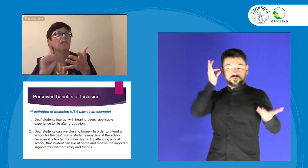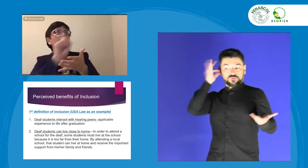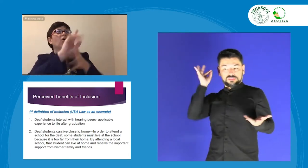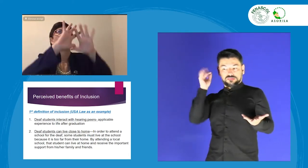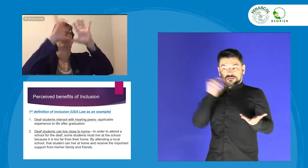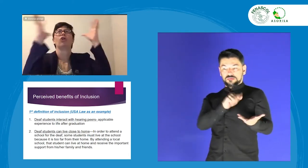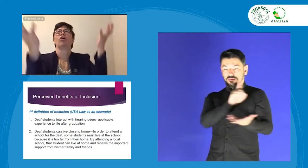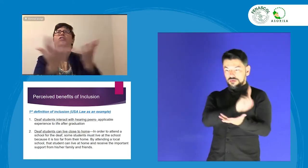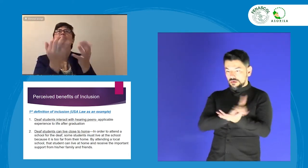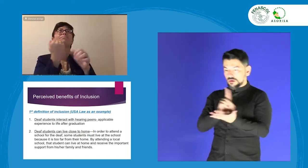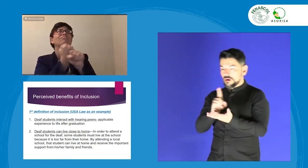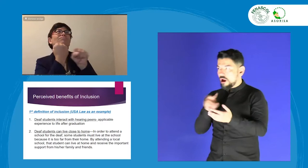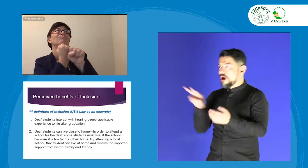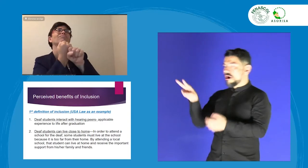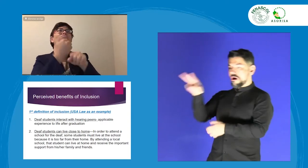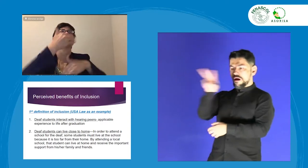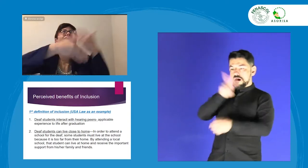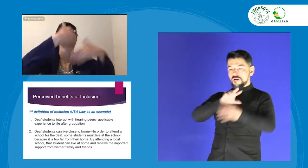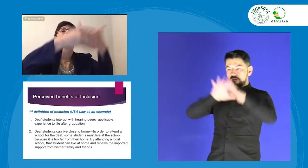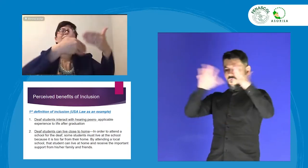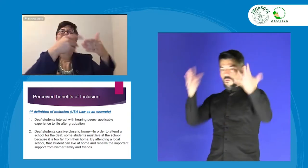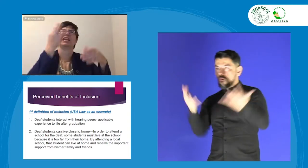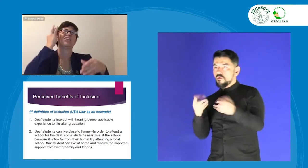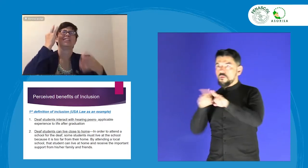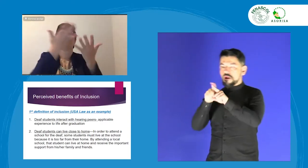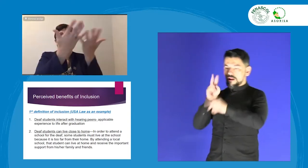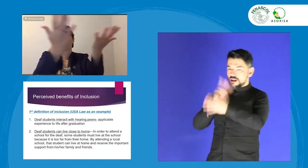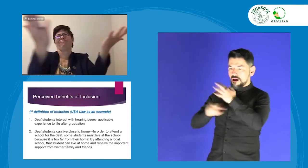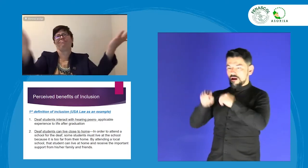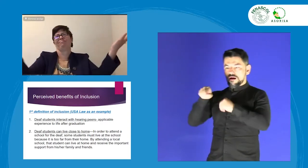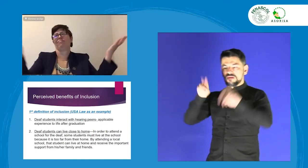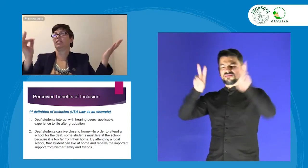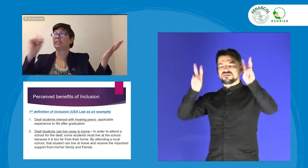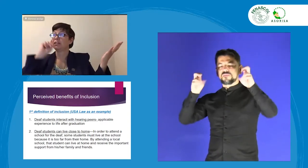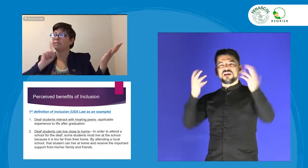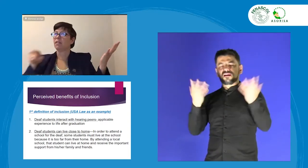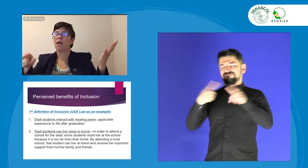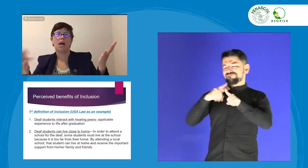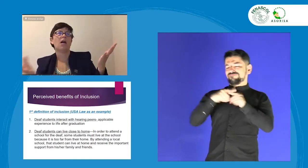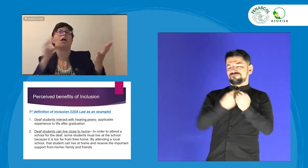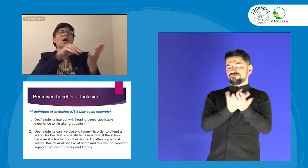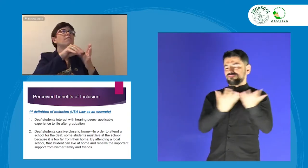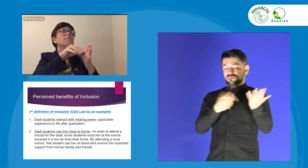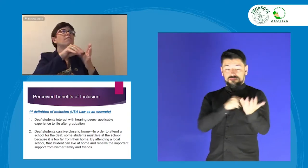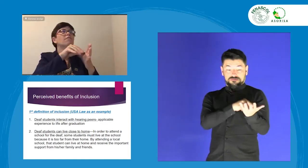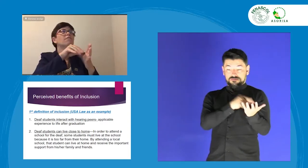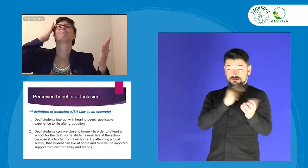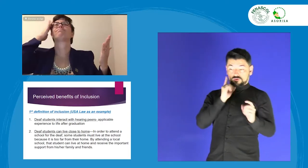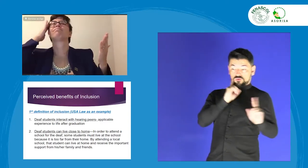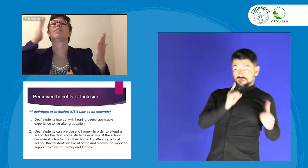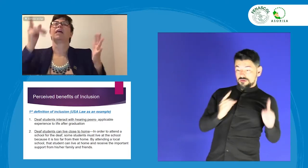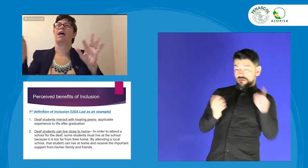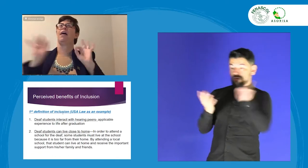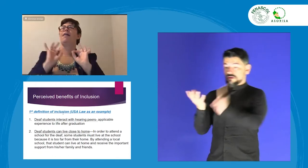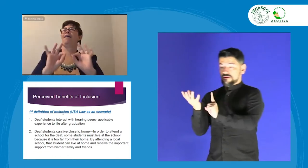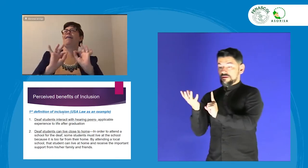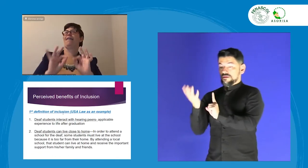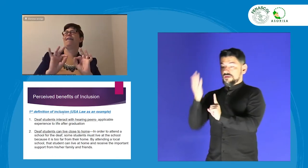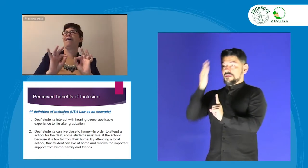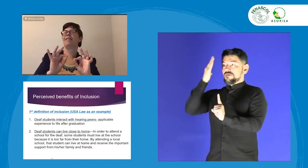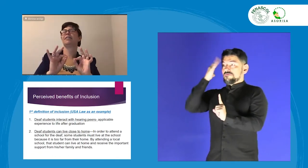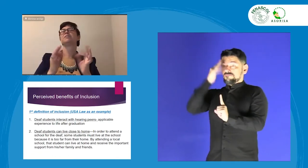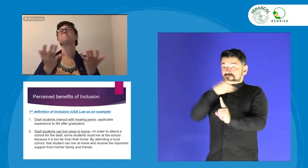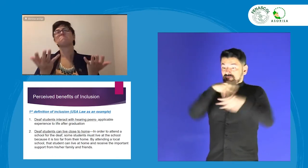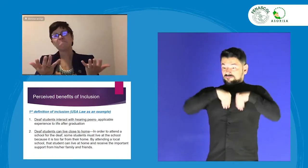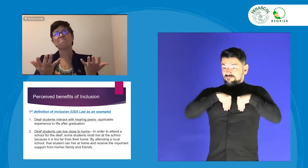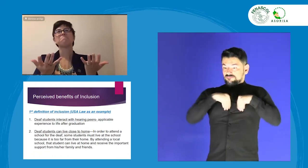niños oyentes y de encontrar todo lo que ofrece el mundo, ¿no? Cuando existe